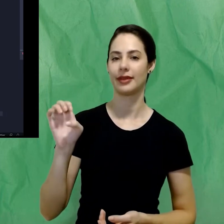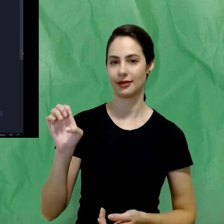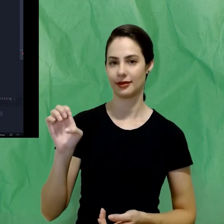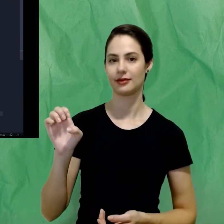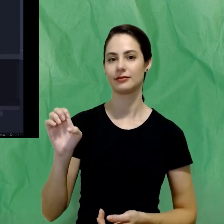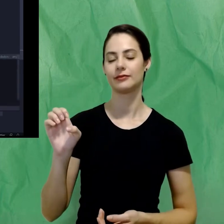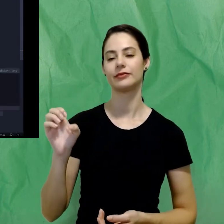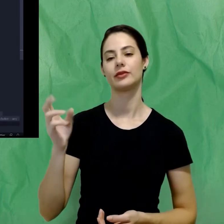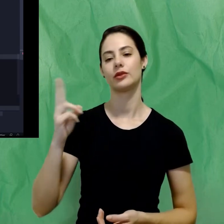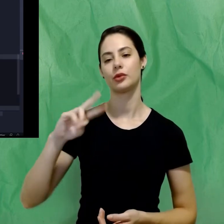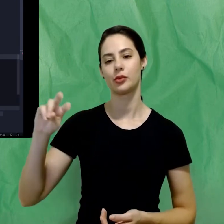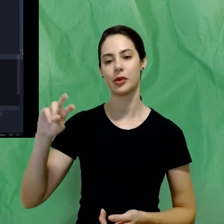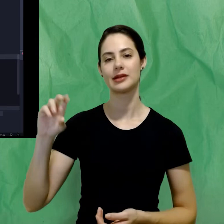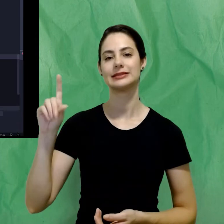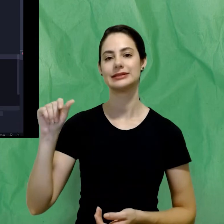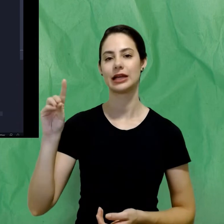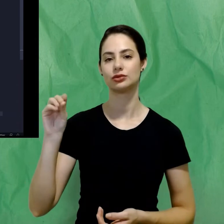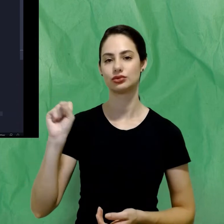é igual ao